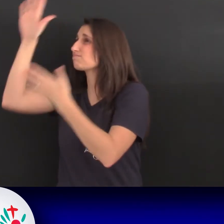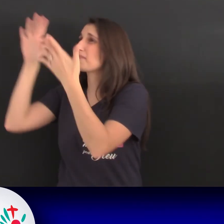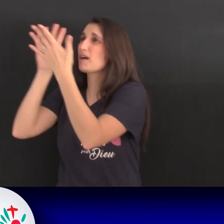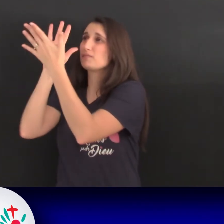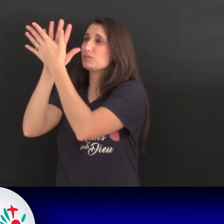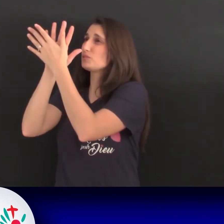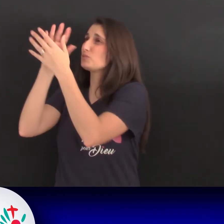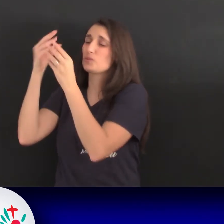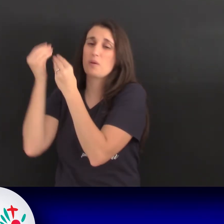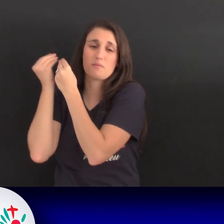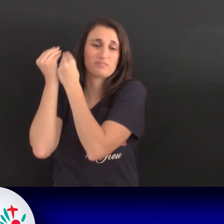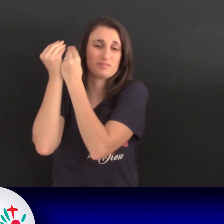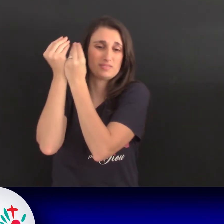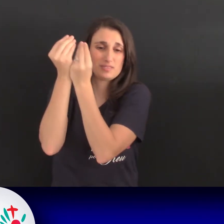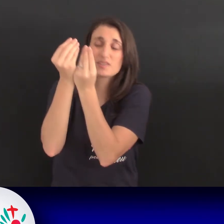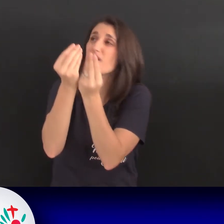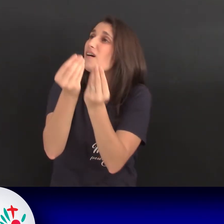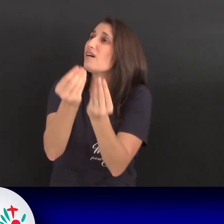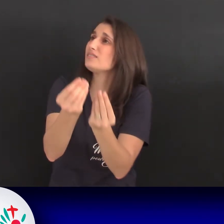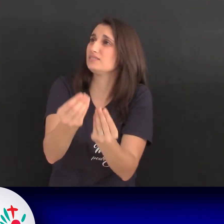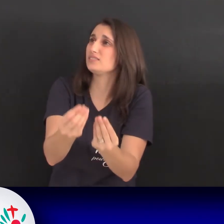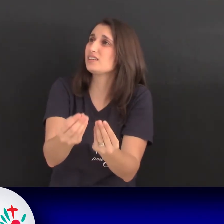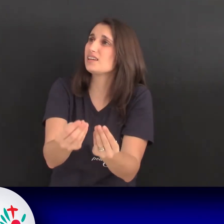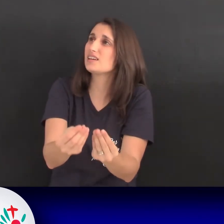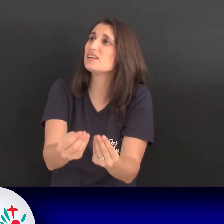choisi de tout